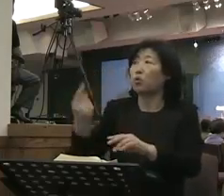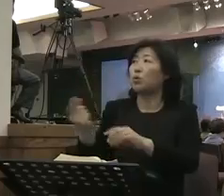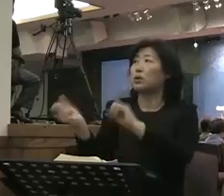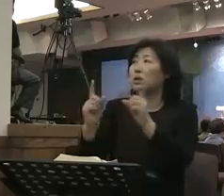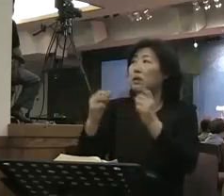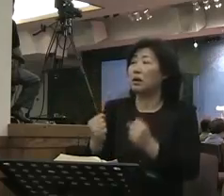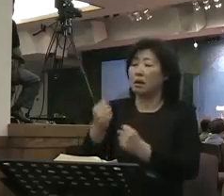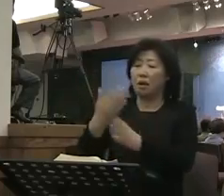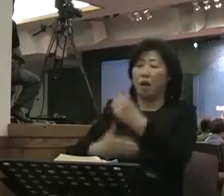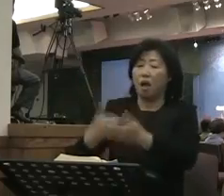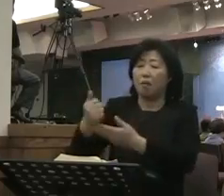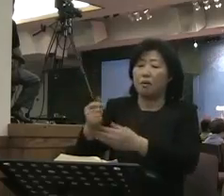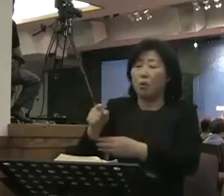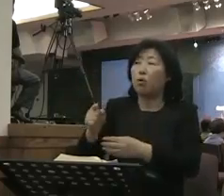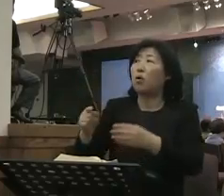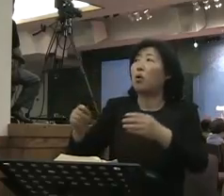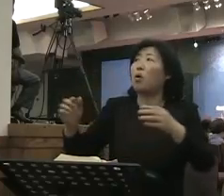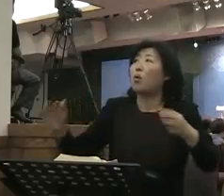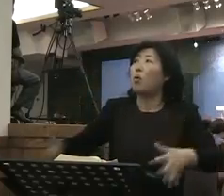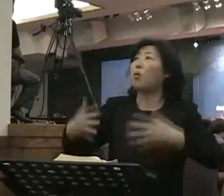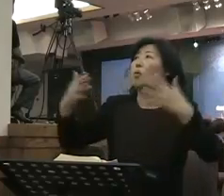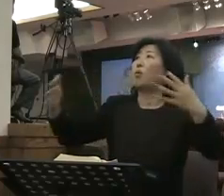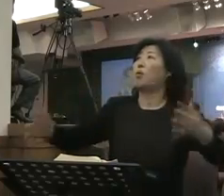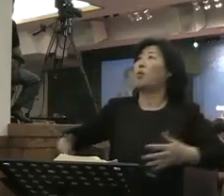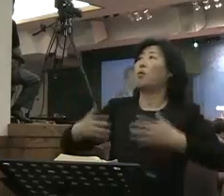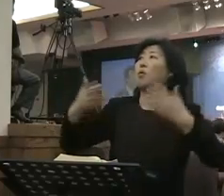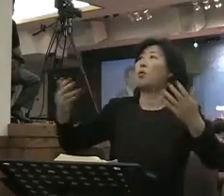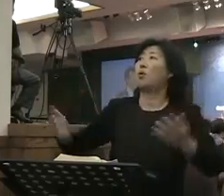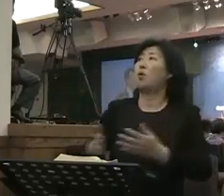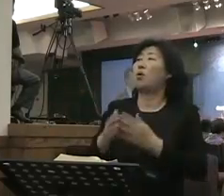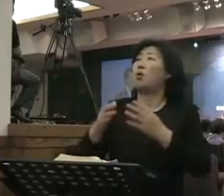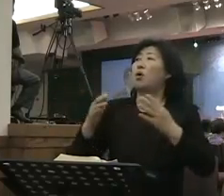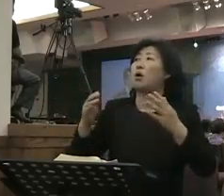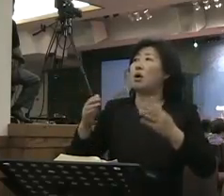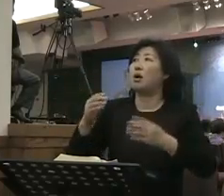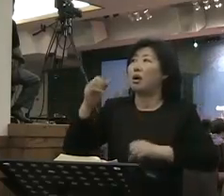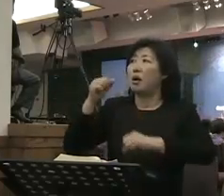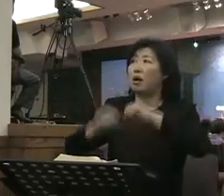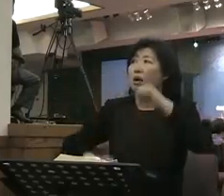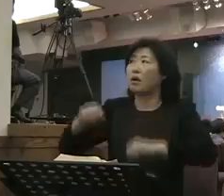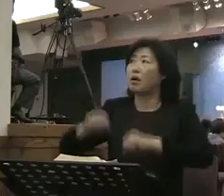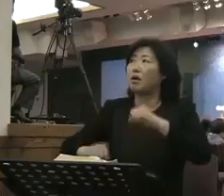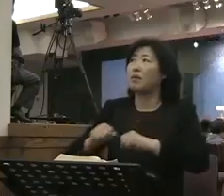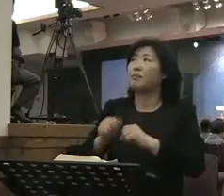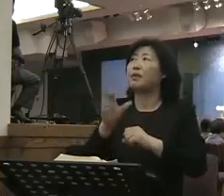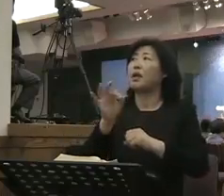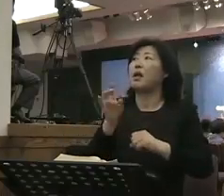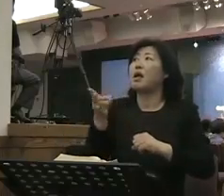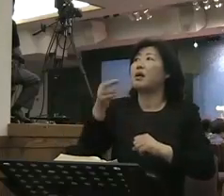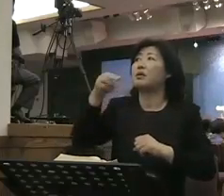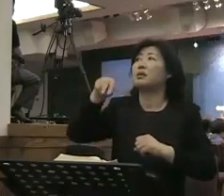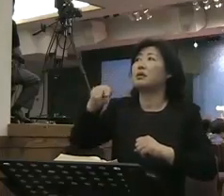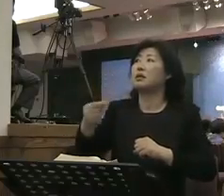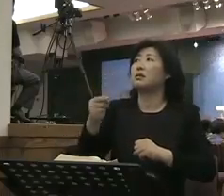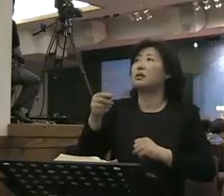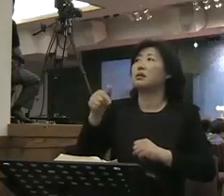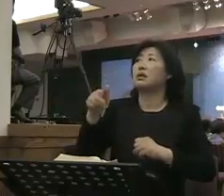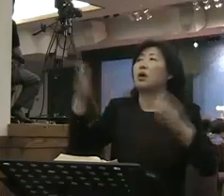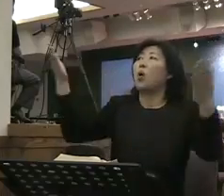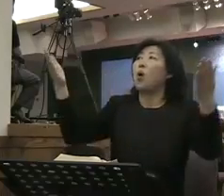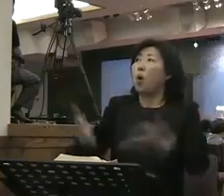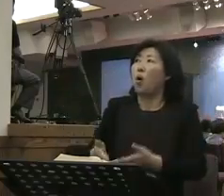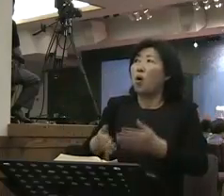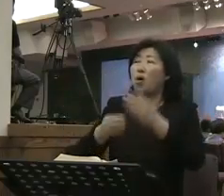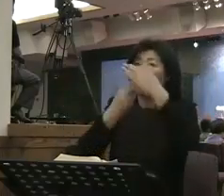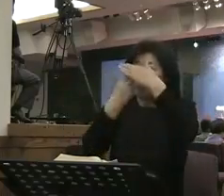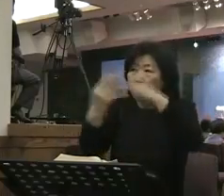하나님이시라고, 오늘도 그 태풍을 불어서 역사하시면 되겠구나. 에스겔에게 보여주셨던 골짜기의 비전을 다시 한번